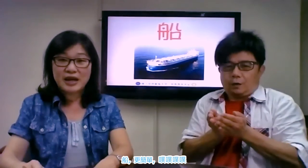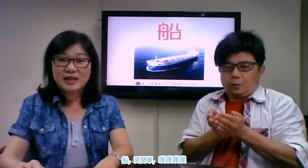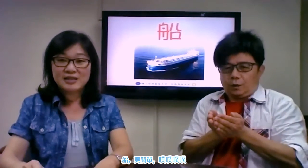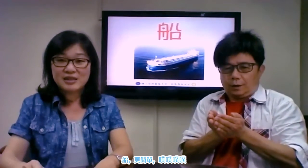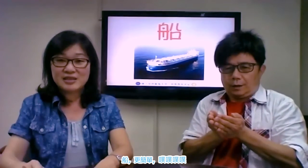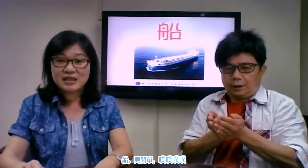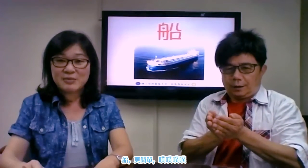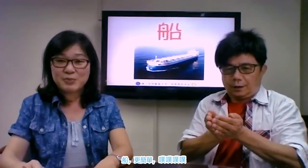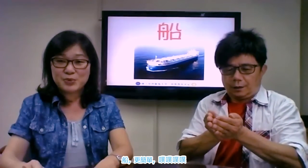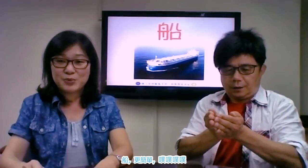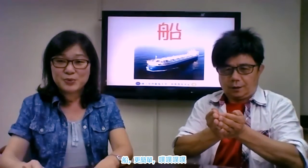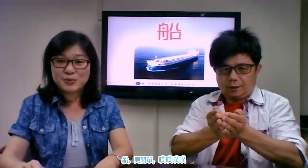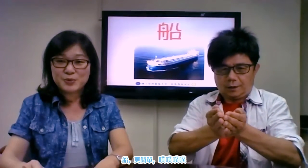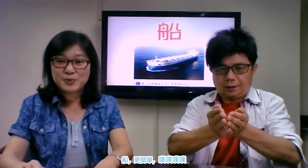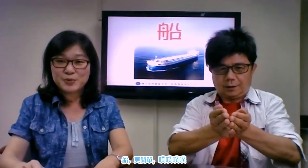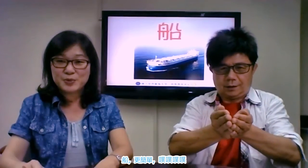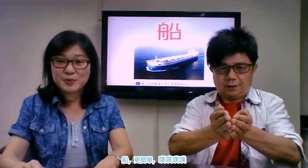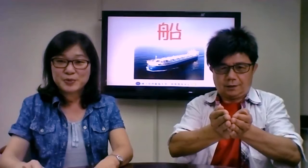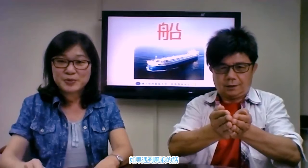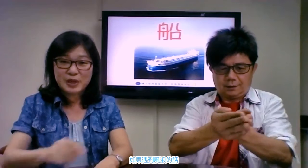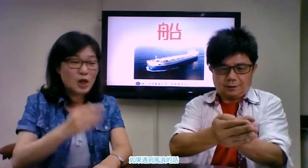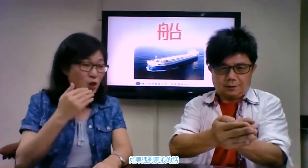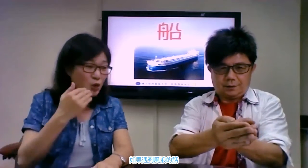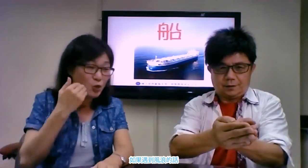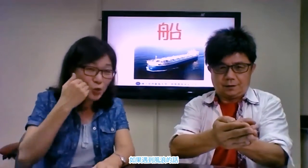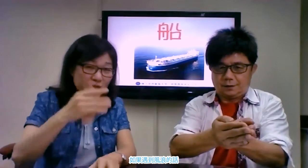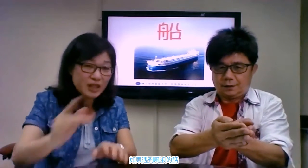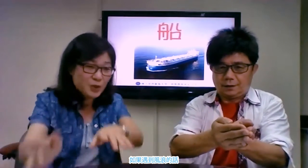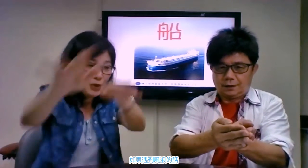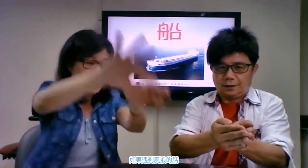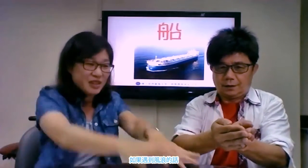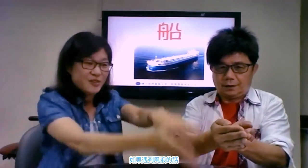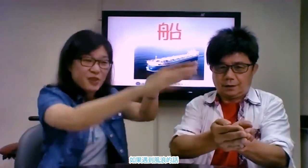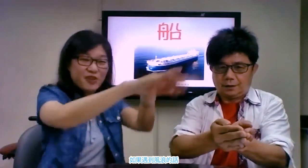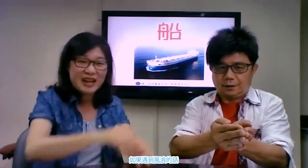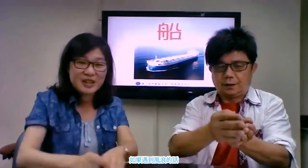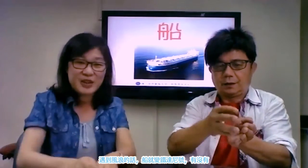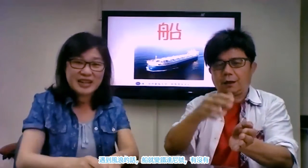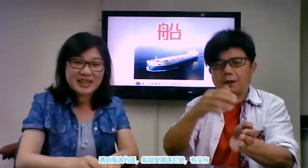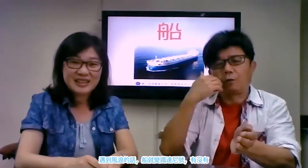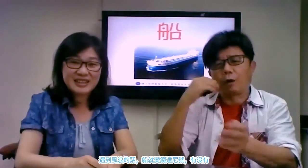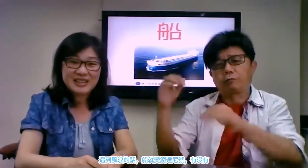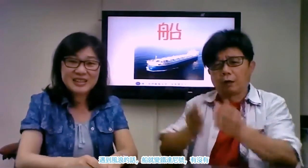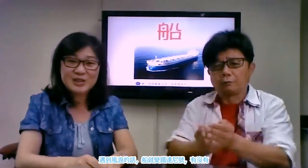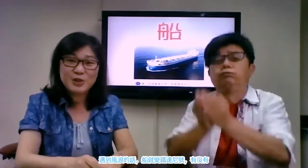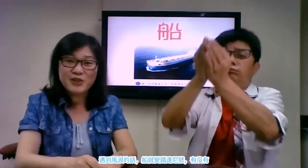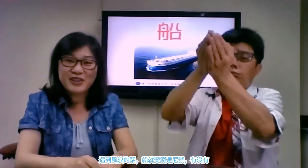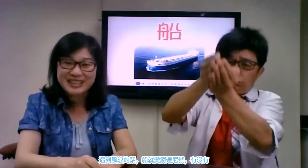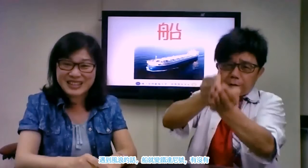船更简单，不，如果那个遇到那个风浪的话。如果风浪的话